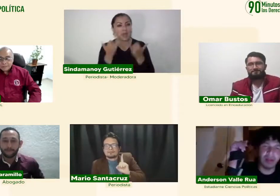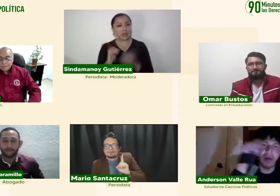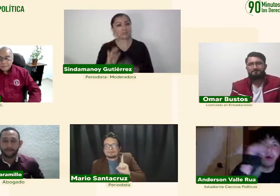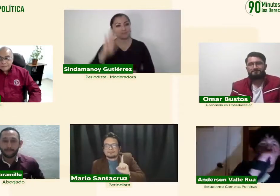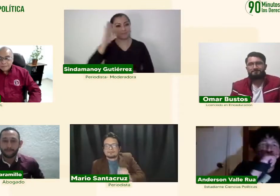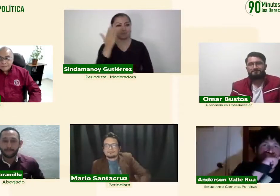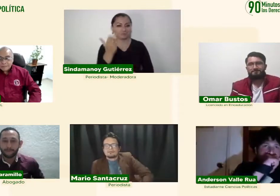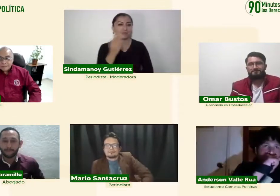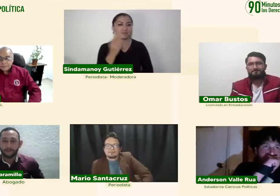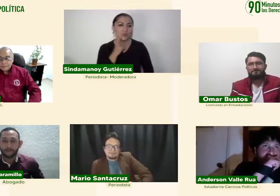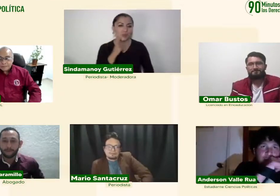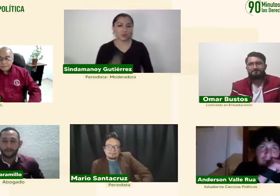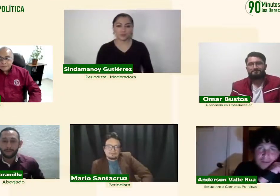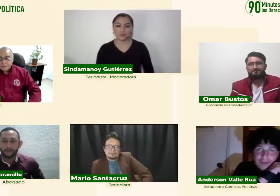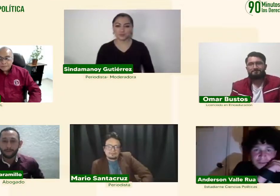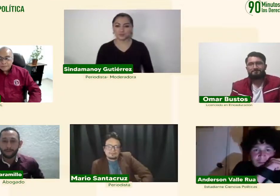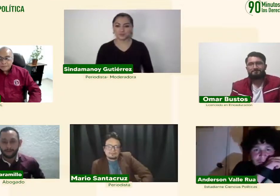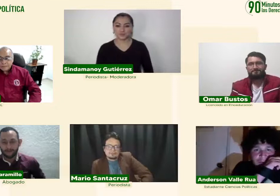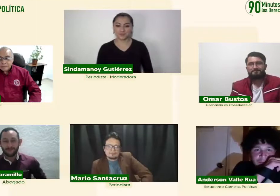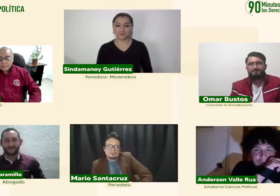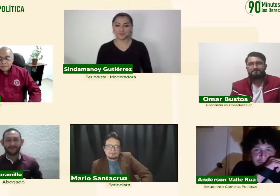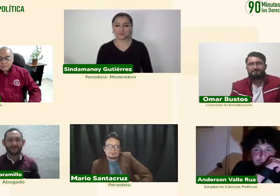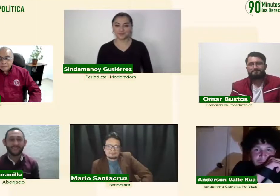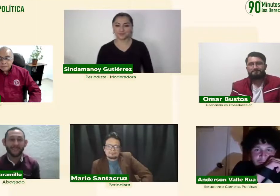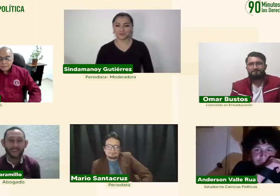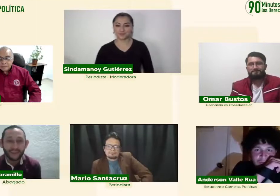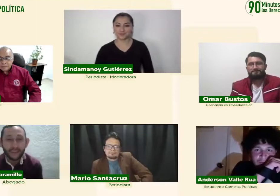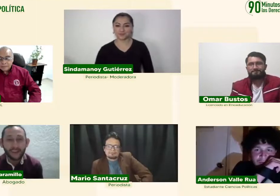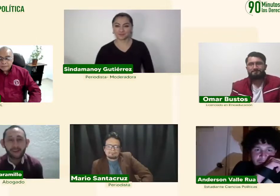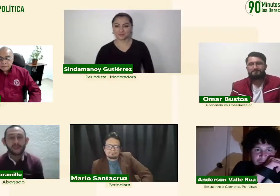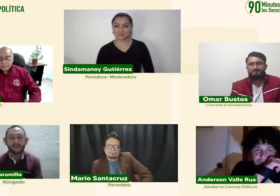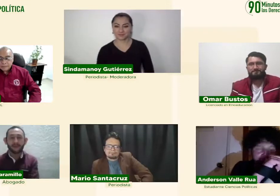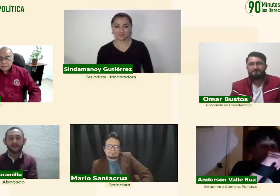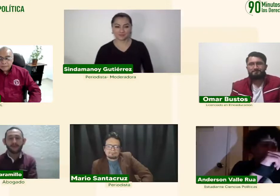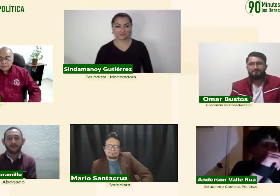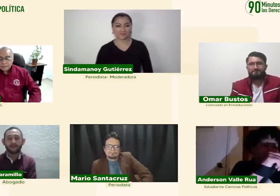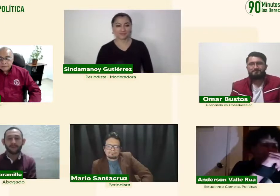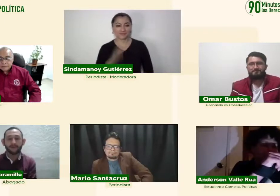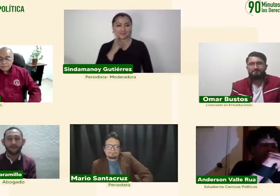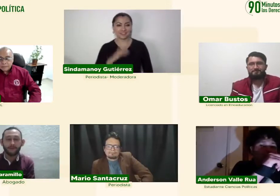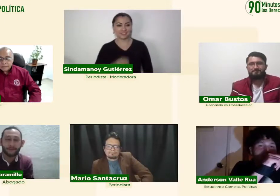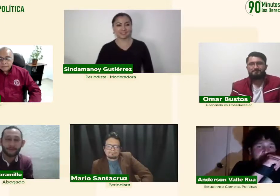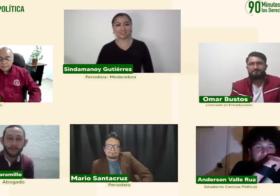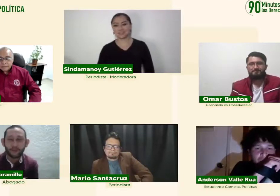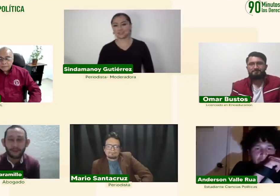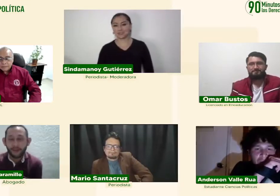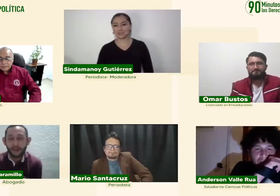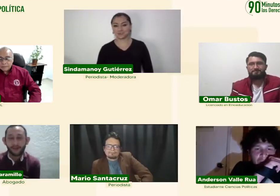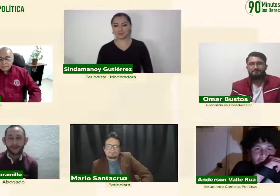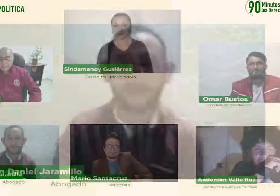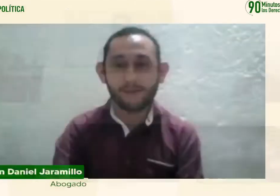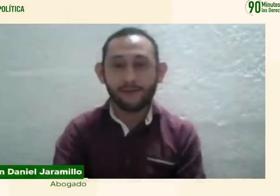muchas gracias sumar ahora vamos con cuando en el que tenía la mano arriba danielle